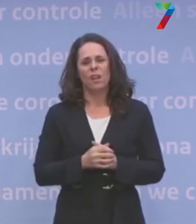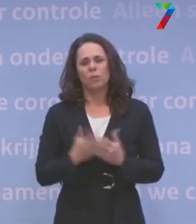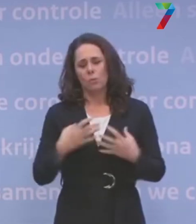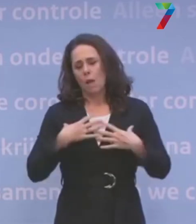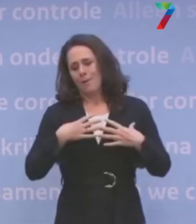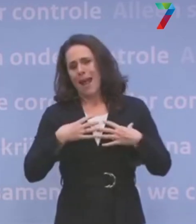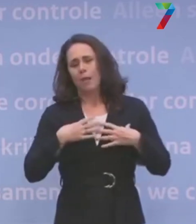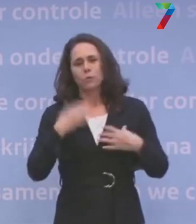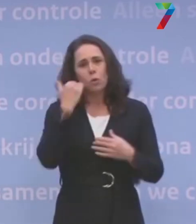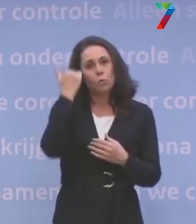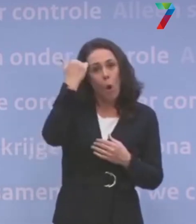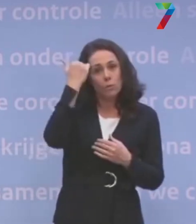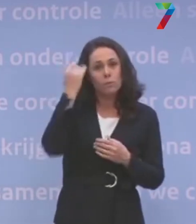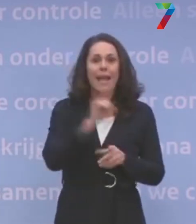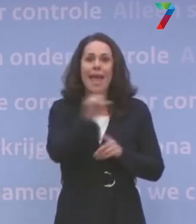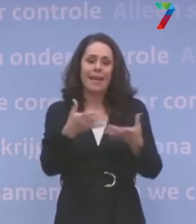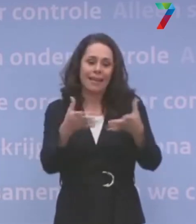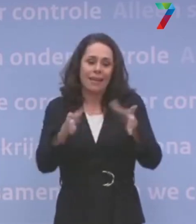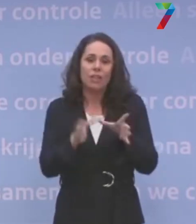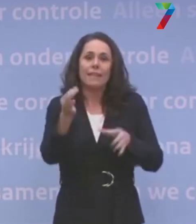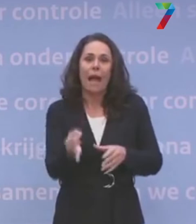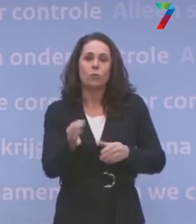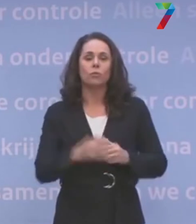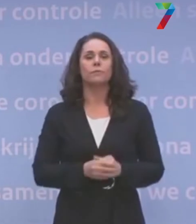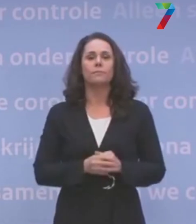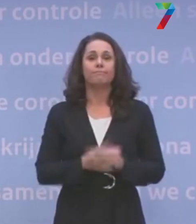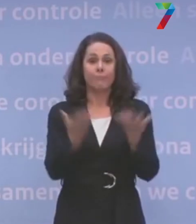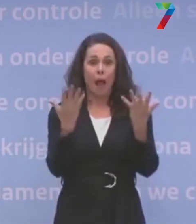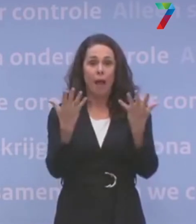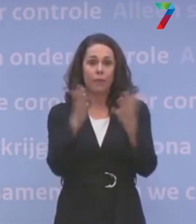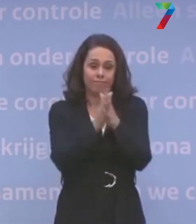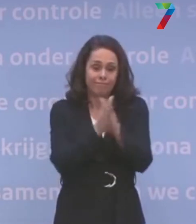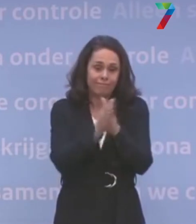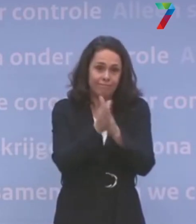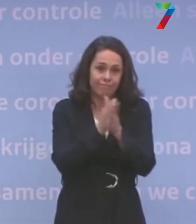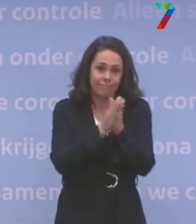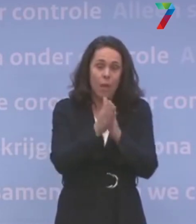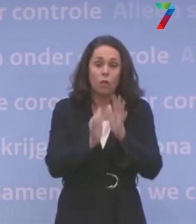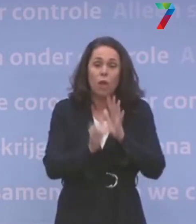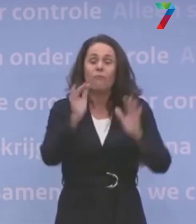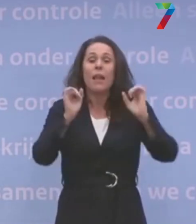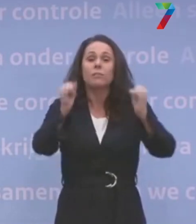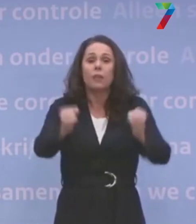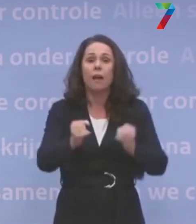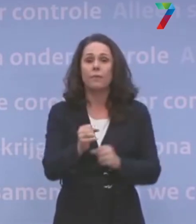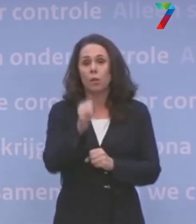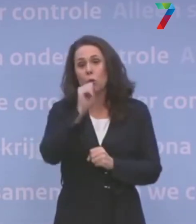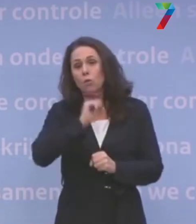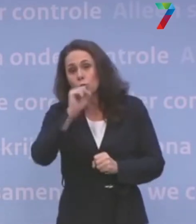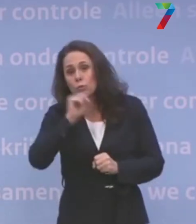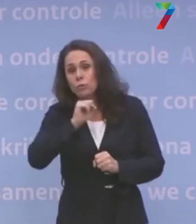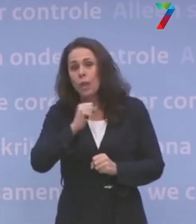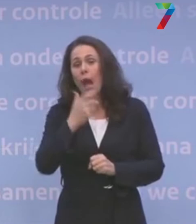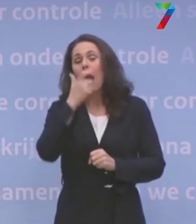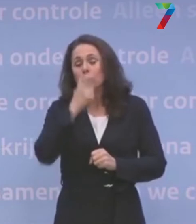of koorts ontwikkelt, blijft het hele gezin thuis. Was je handen zo vaak je kunt. Hoest en nies in